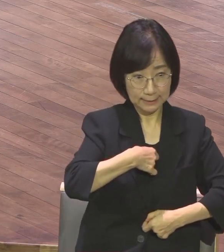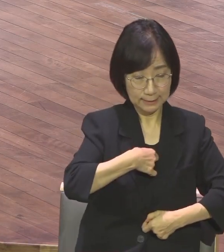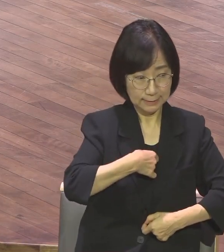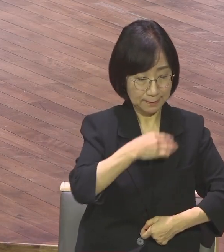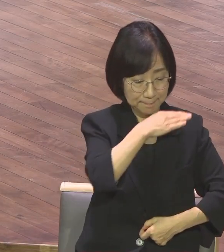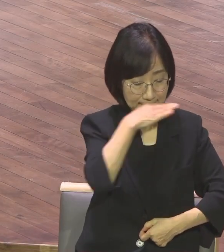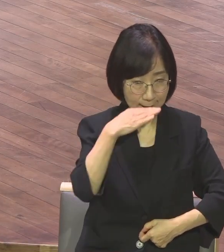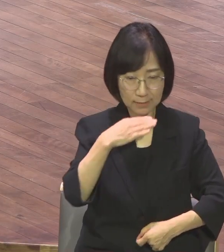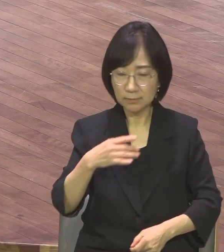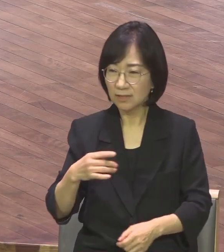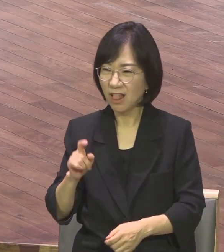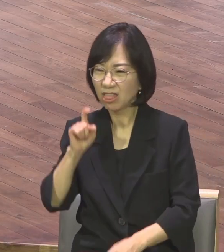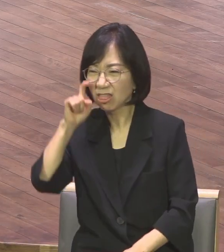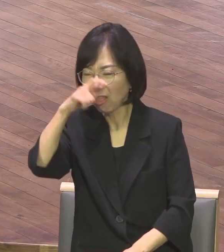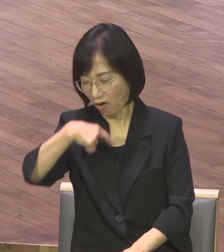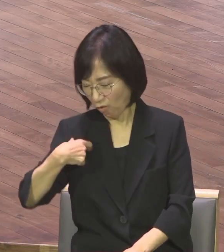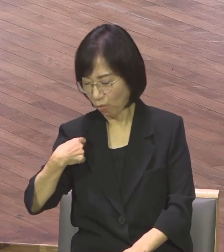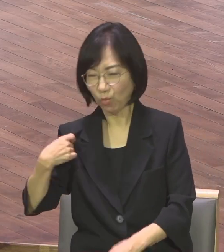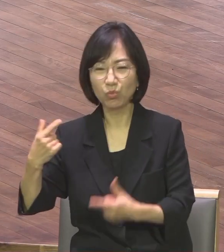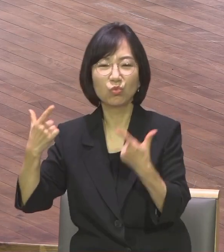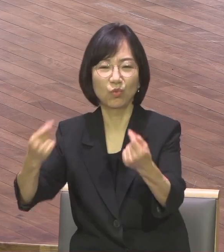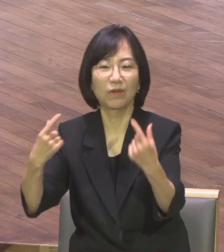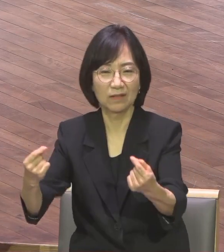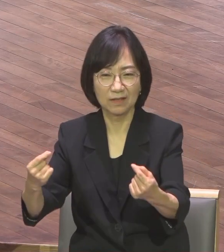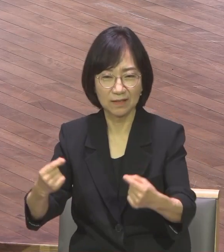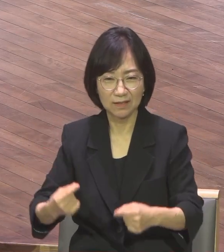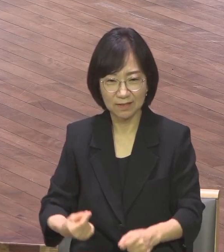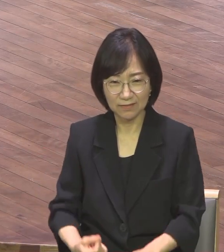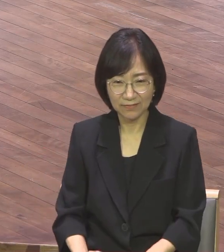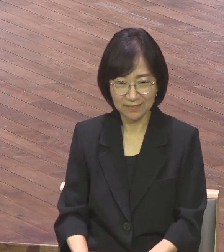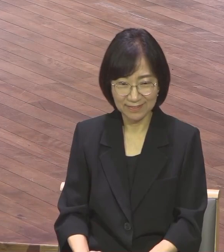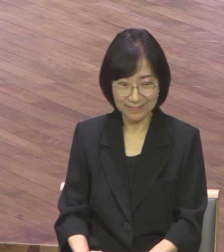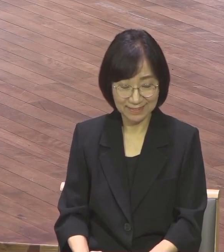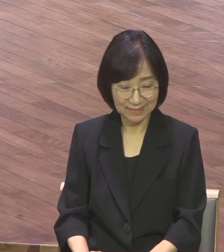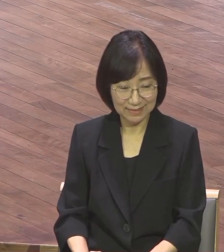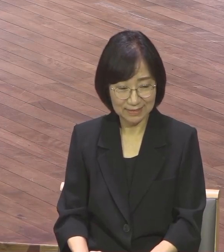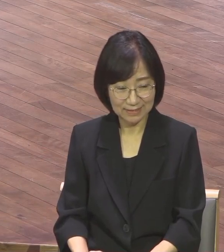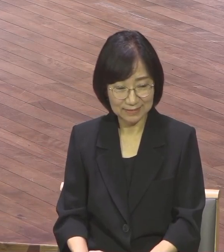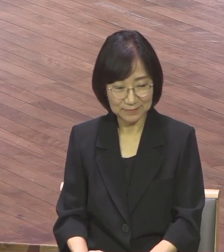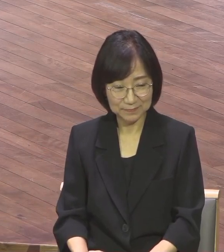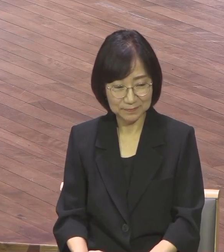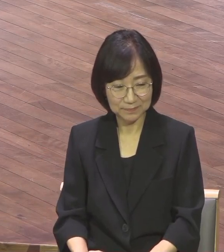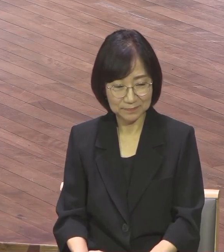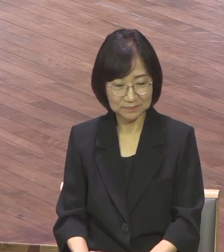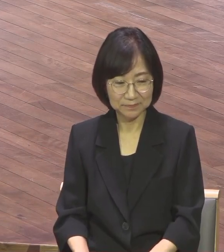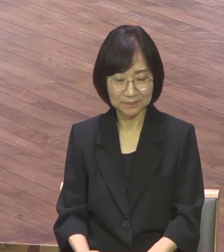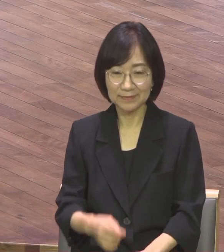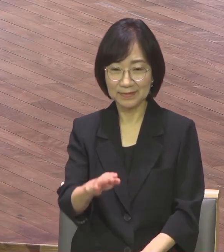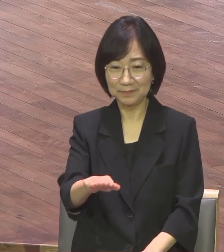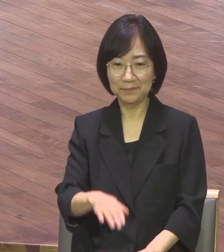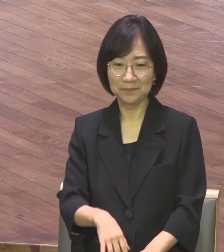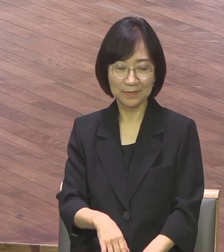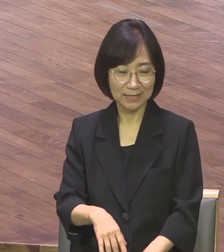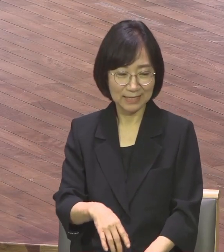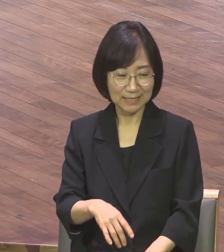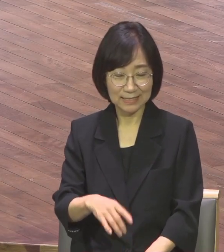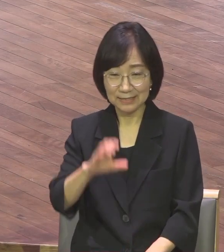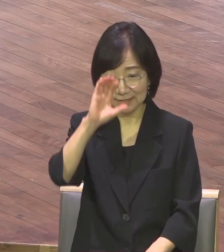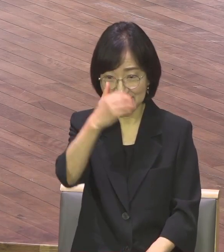그랬어요. 의라는 것이 그래서요 신부들 보세요. 난 너희들하고 달라. 신부 따로 다